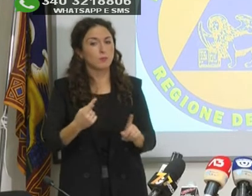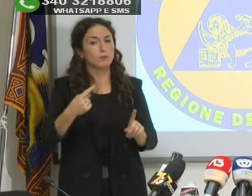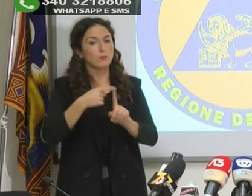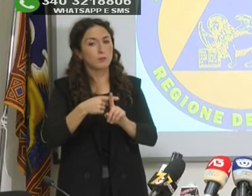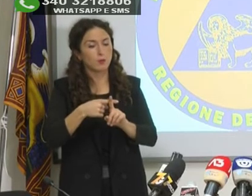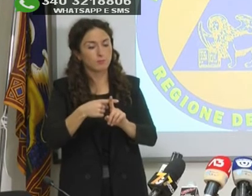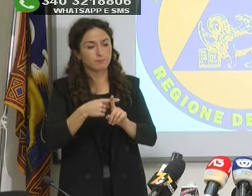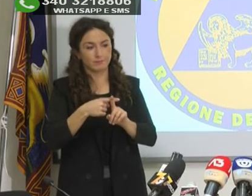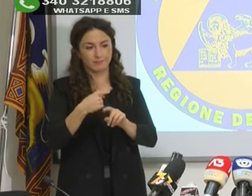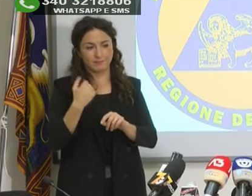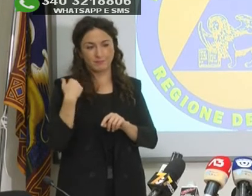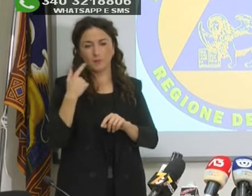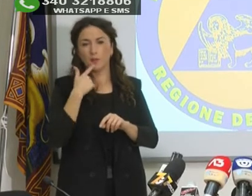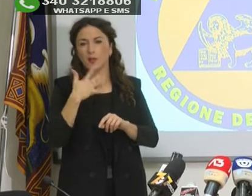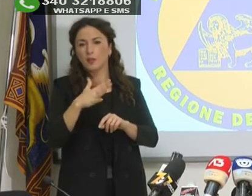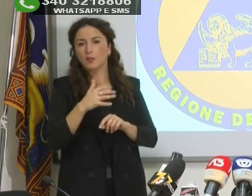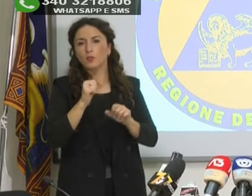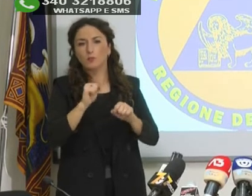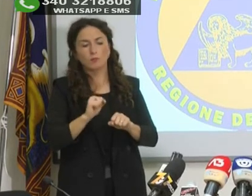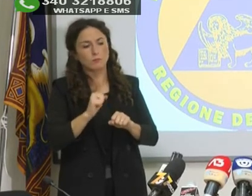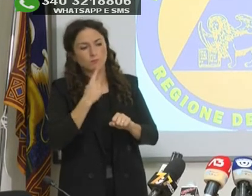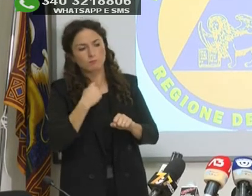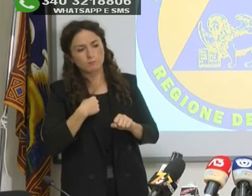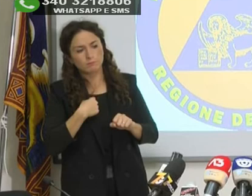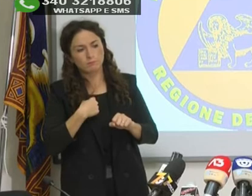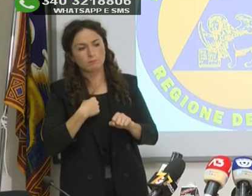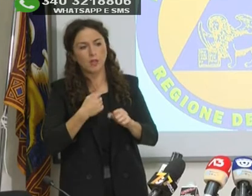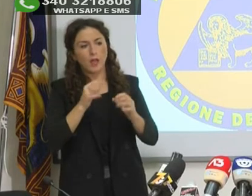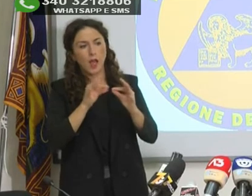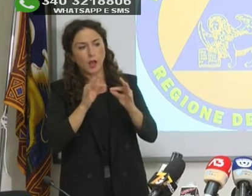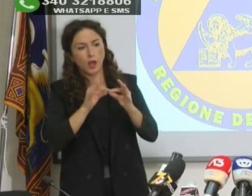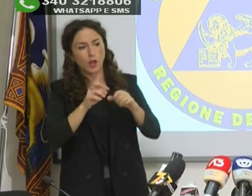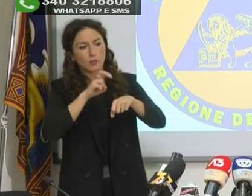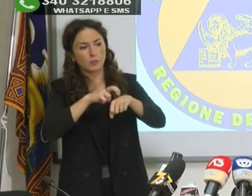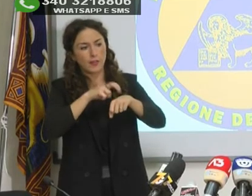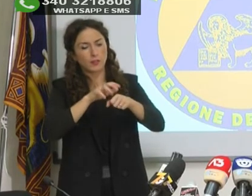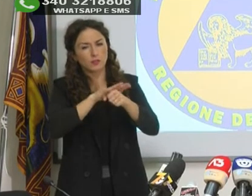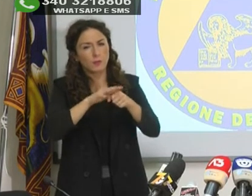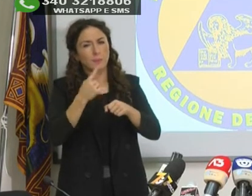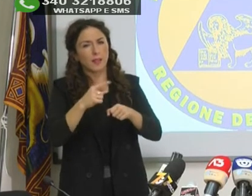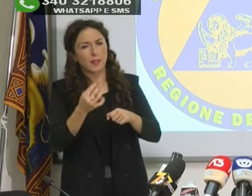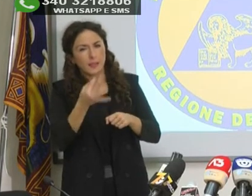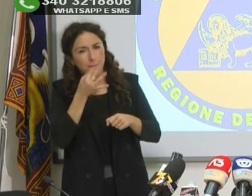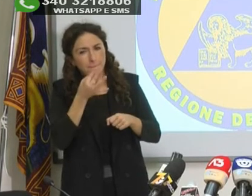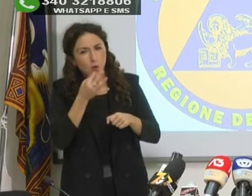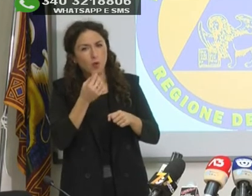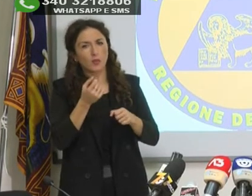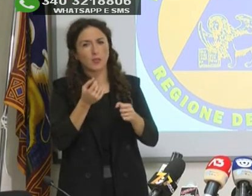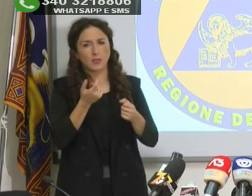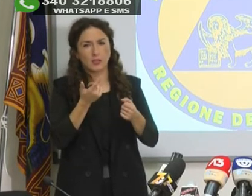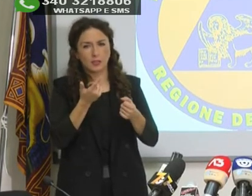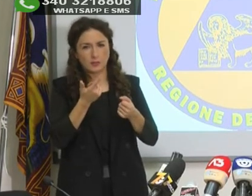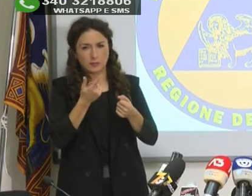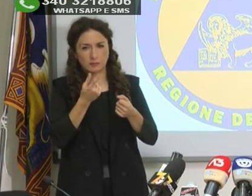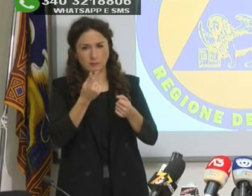prima, se mi può specificare meglio i termini dell'accordo con i medici di famiglia per i tamponi, se sono retribuiti o no, perché